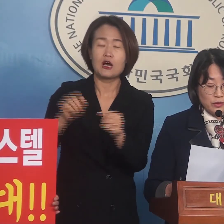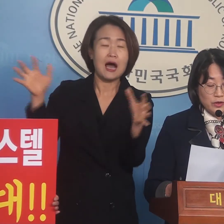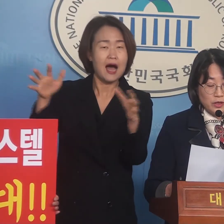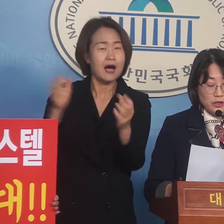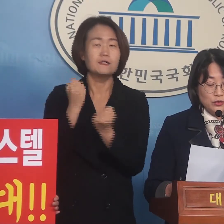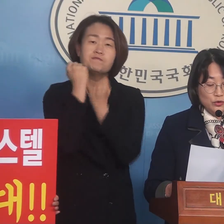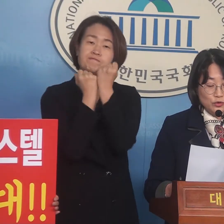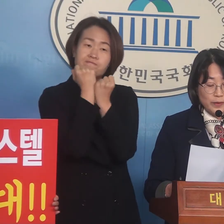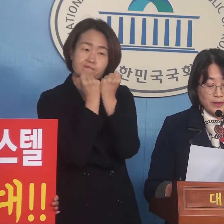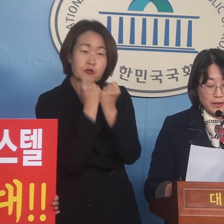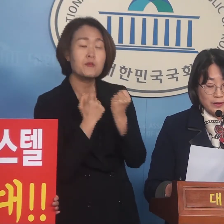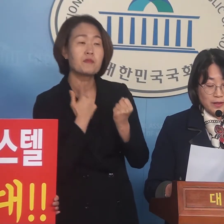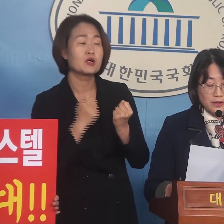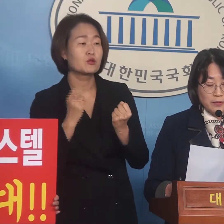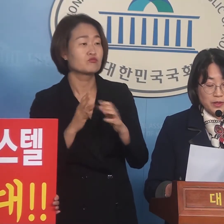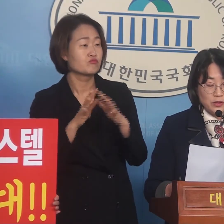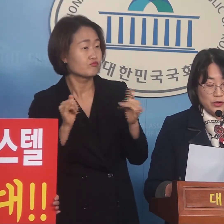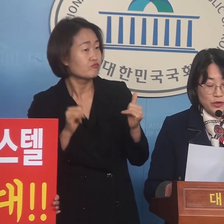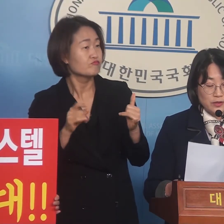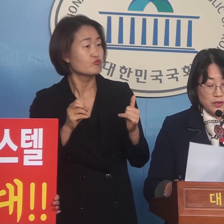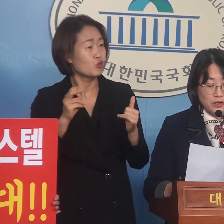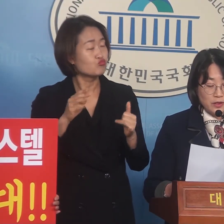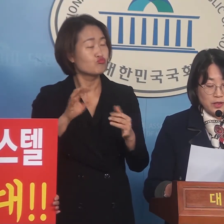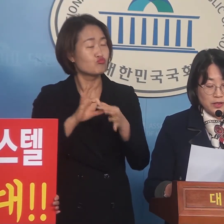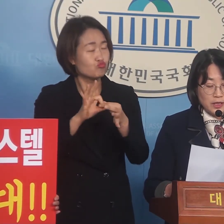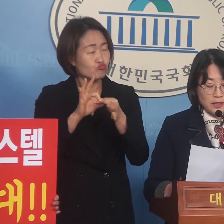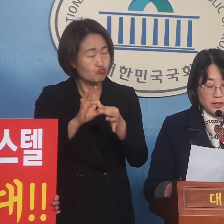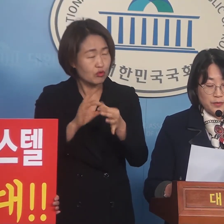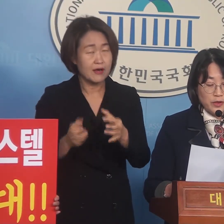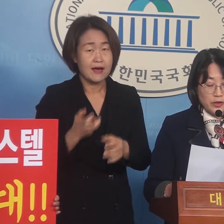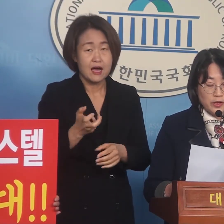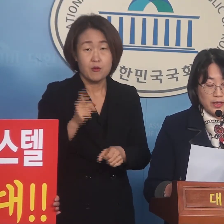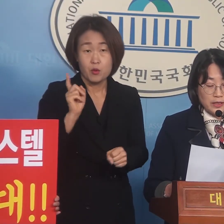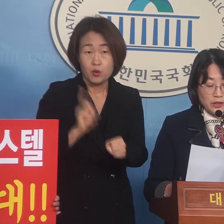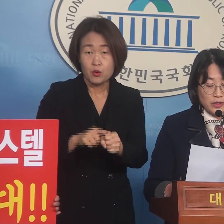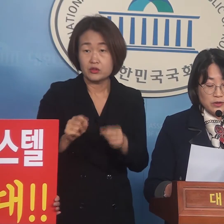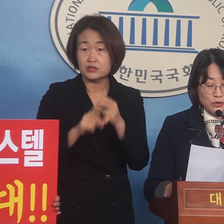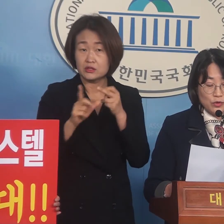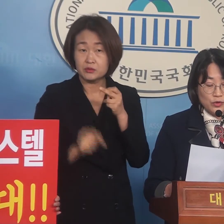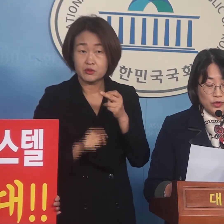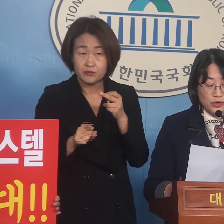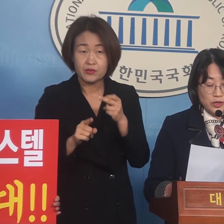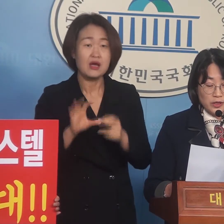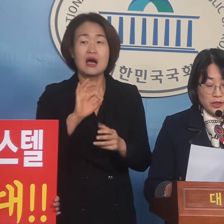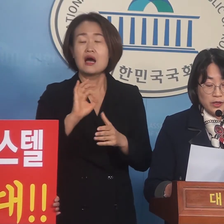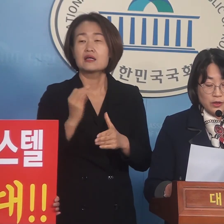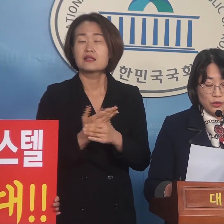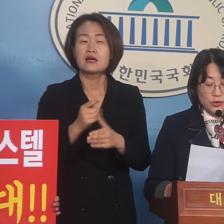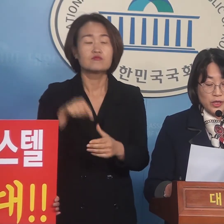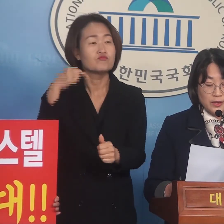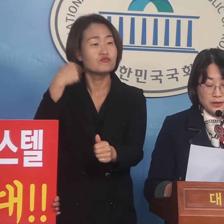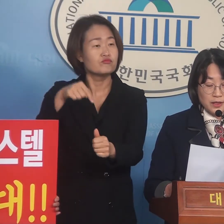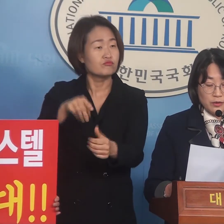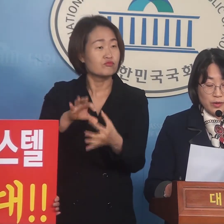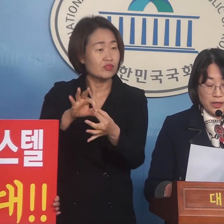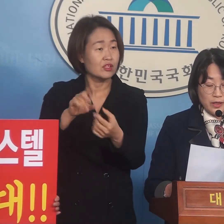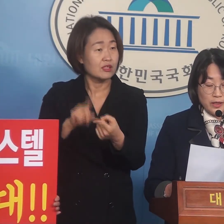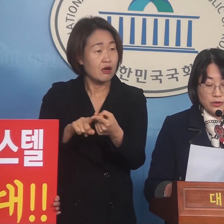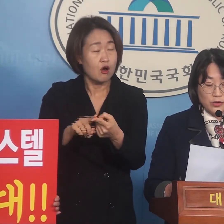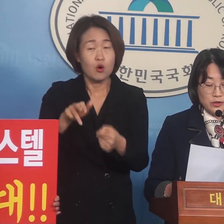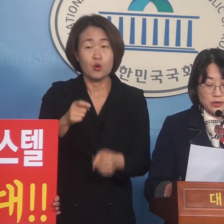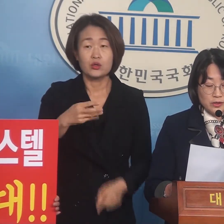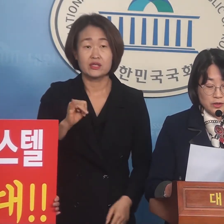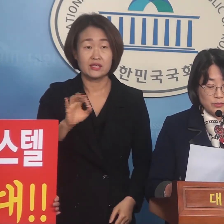것은 물론 인구 유입에 따른 학생 배치를 위해서 지난해 12월 안양과천 교육지원청이